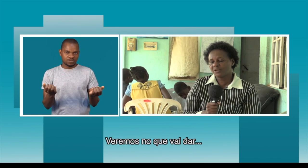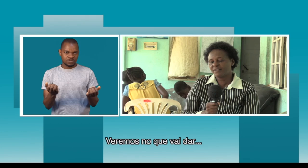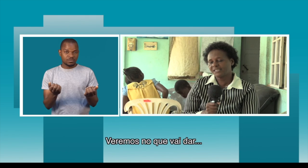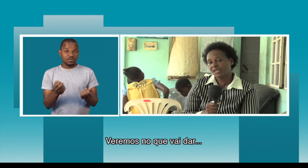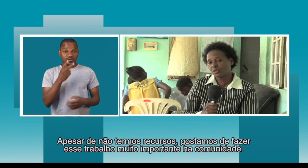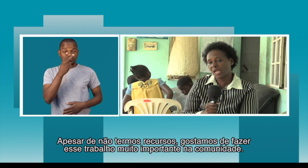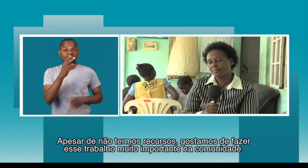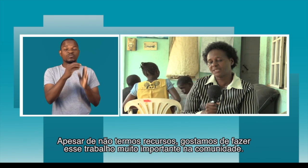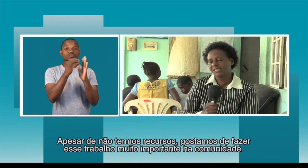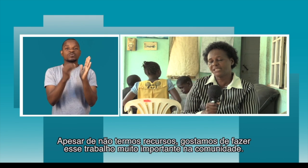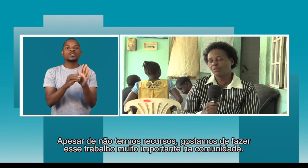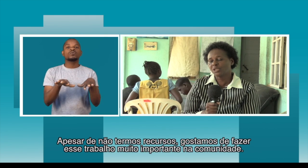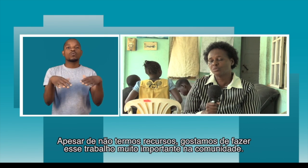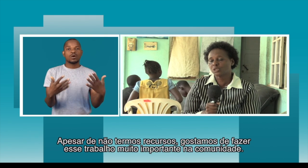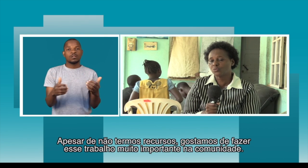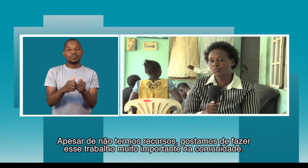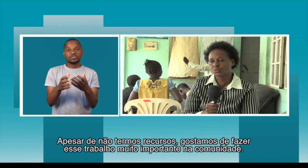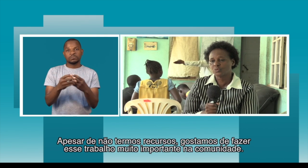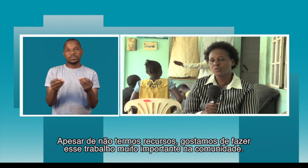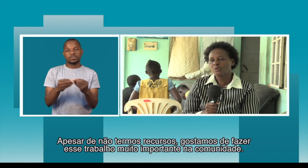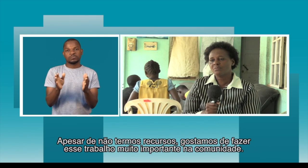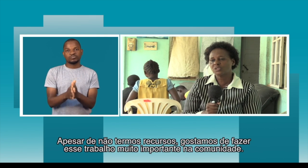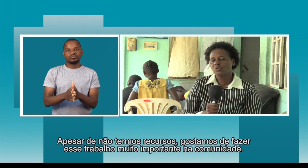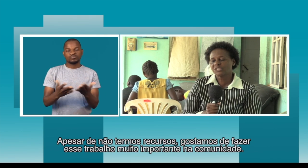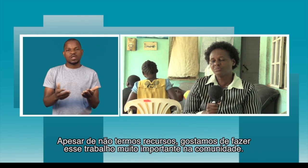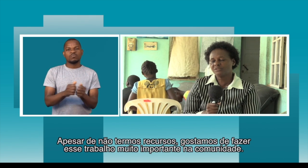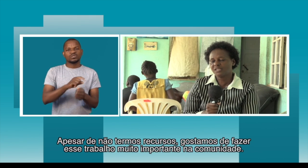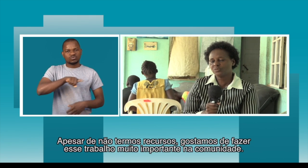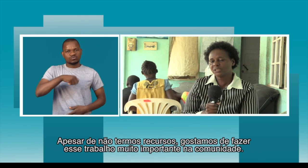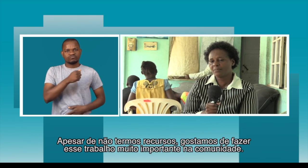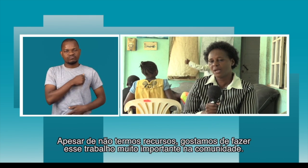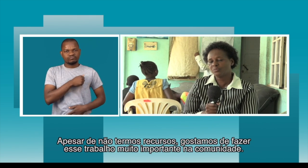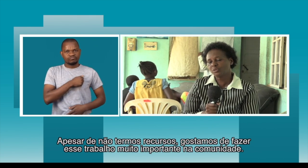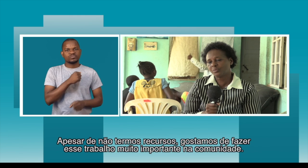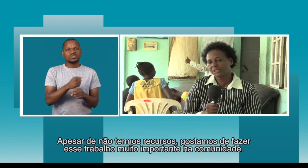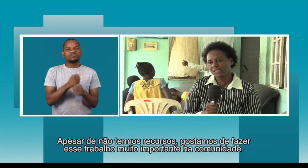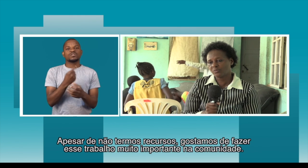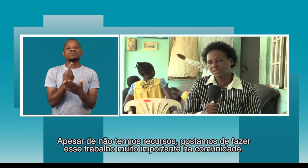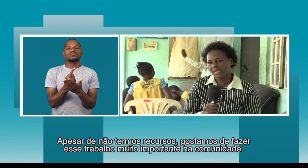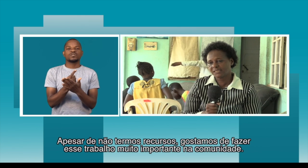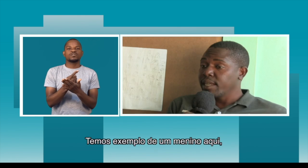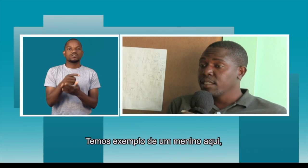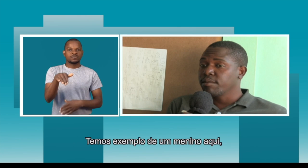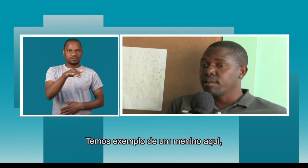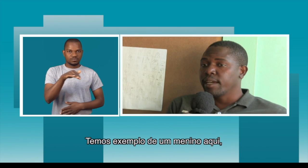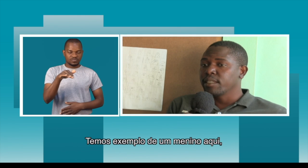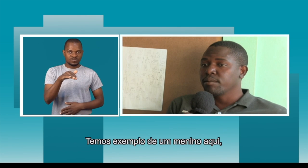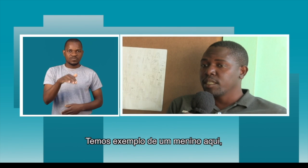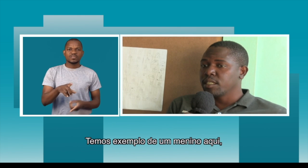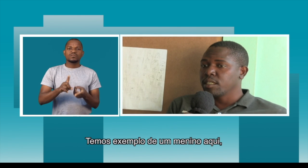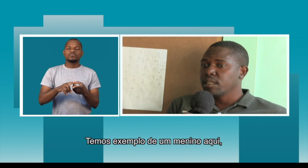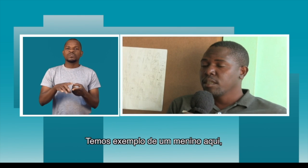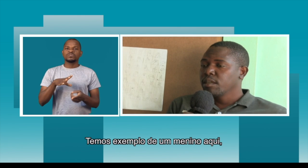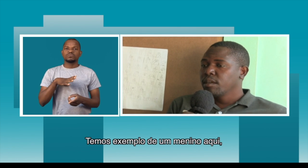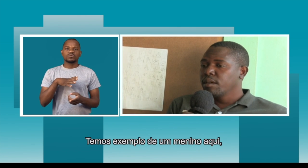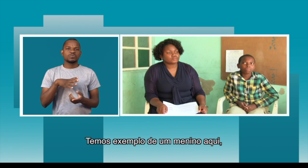Vamos ver o que vai dar isso aqui. Apesar de não termos recurso, mas gostamos de fazer um trabalho muito importante na comunidade. Temos exemplo,